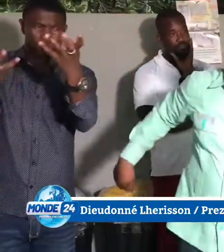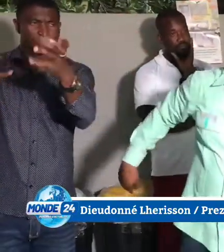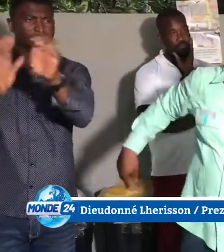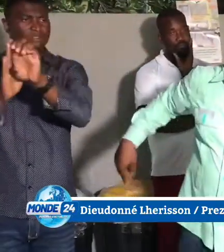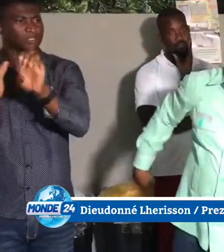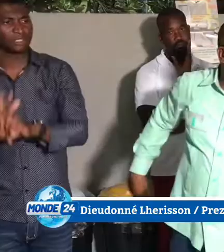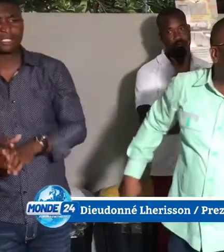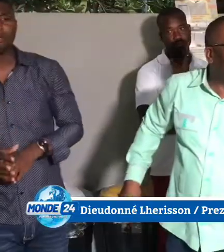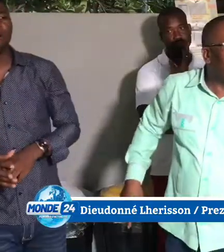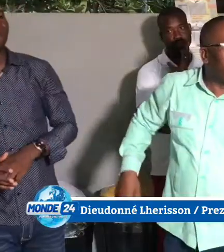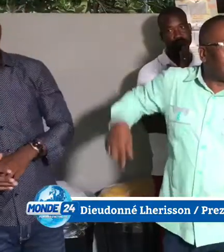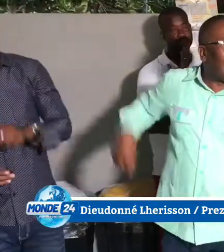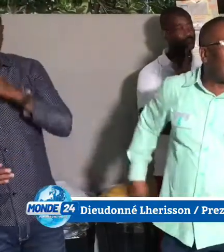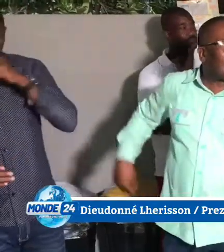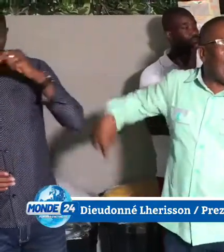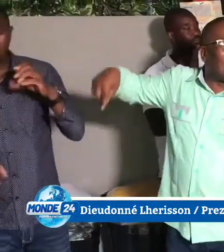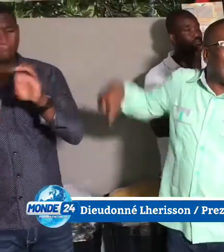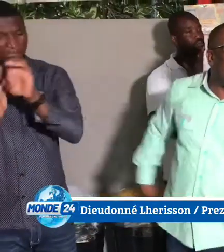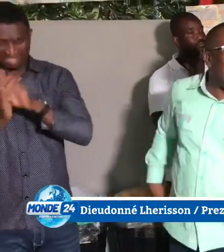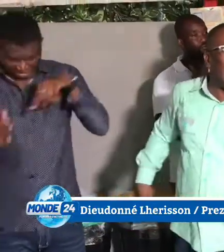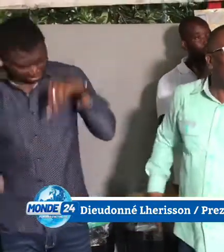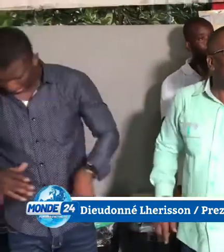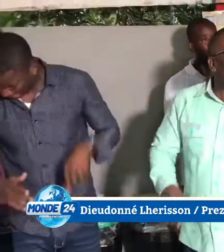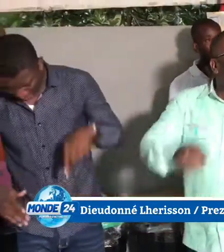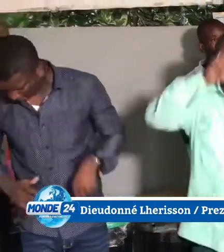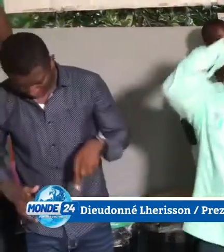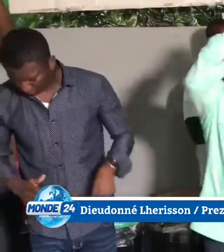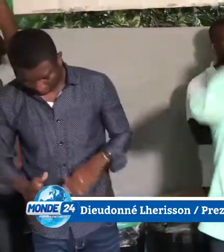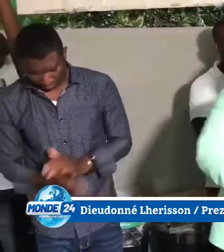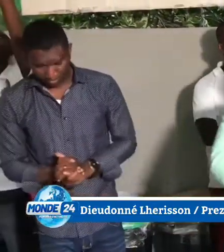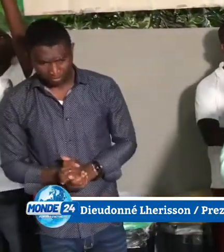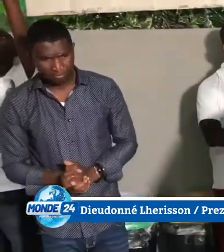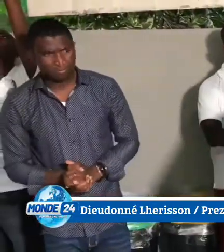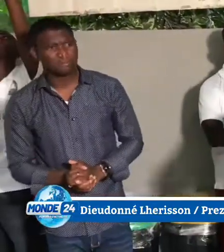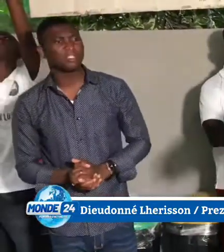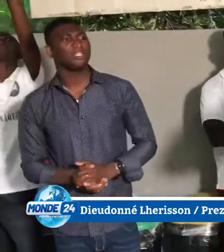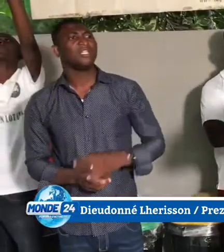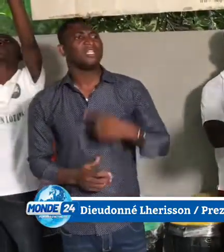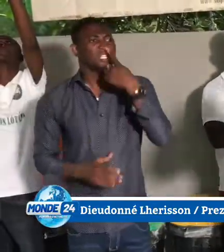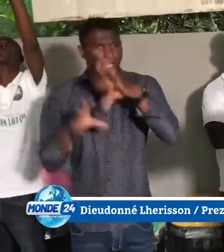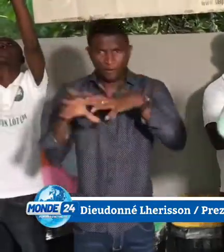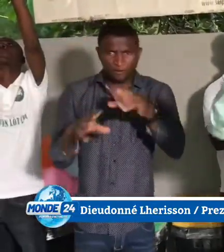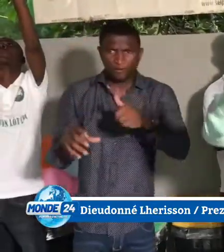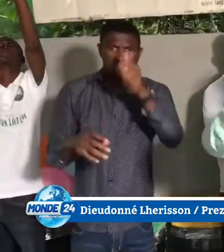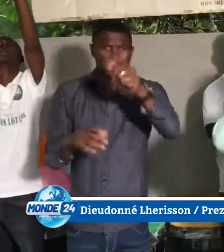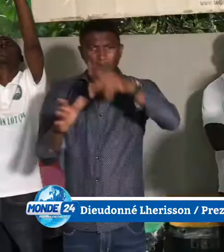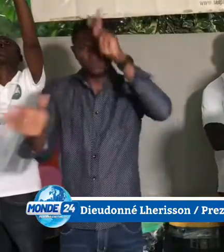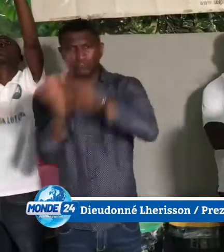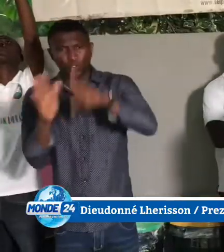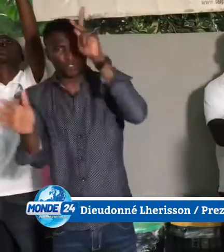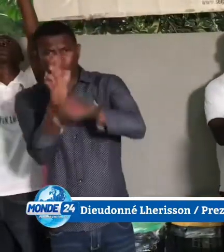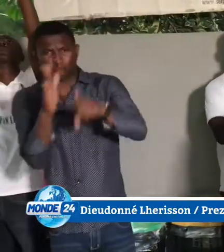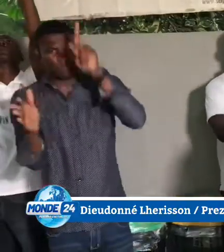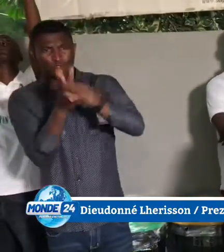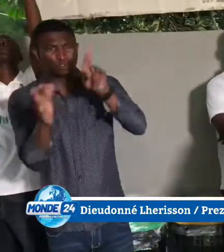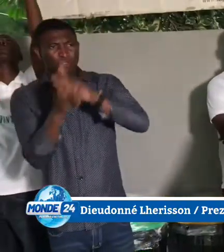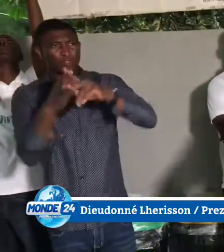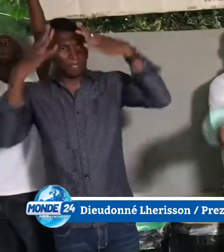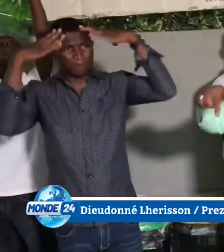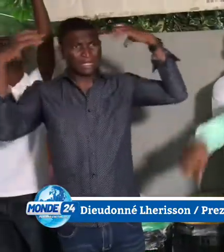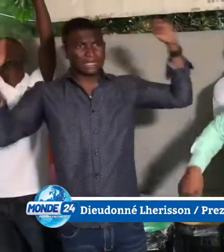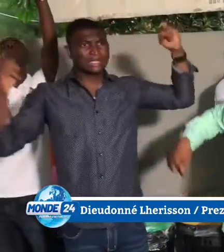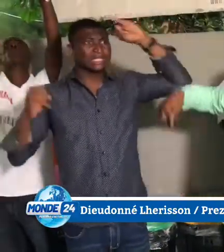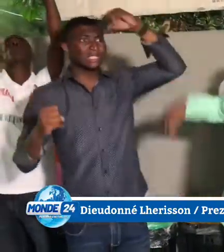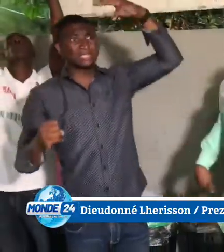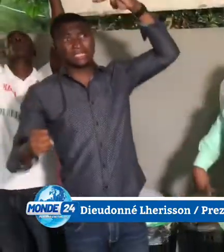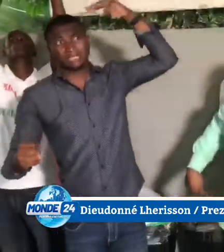pas l'État qui l'a. C'est l'État qui l'a. Qui la cause, ils ont assassiné Jovenel Moïse.